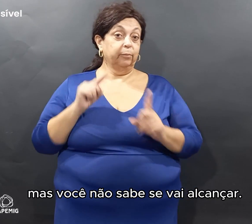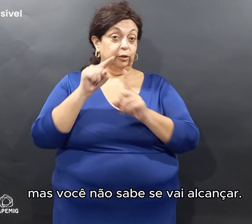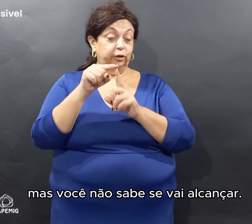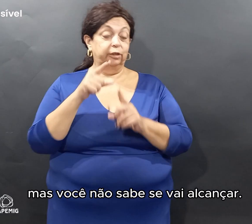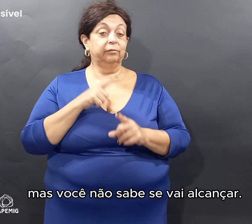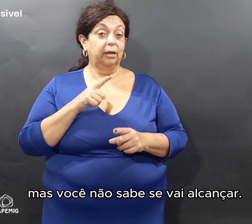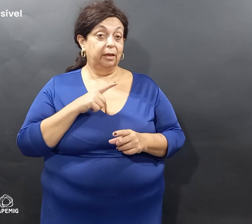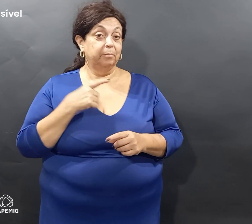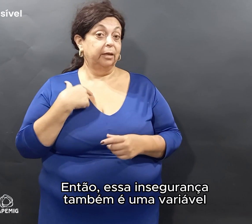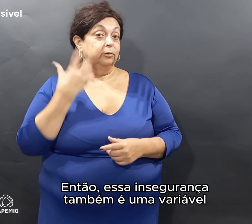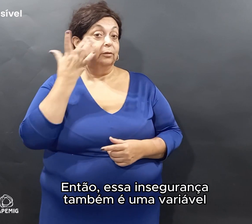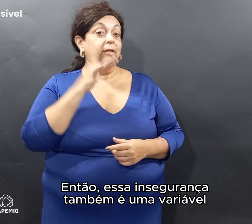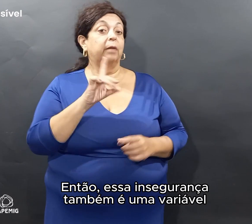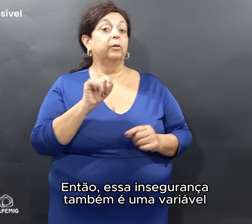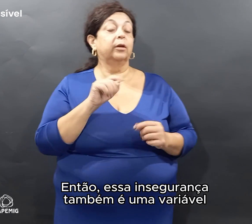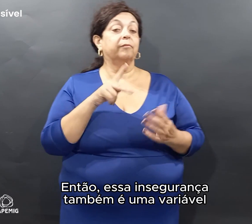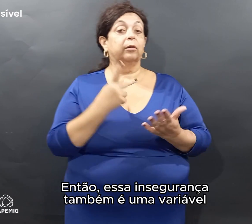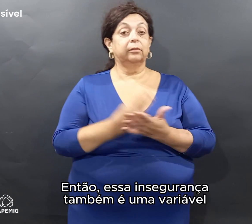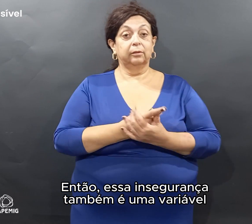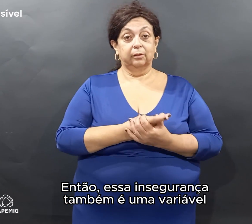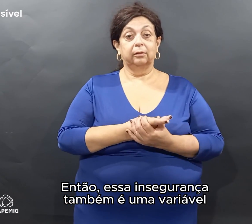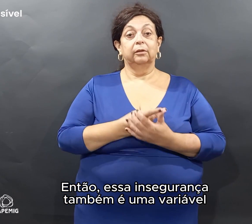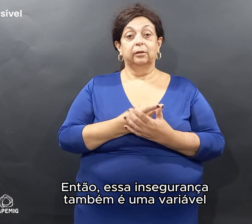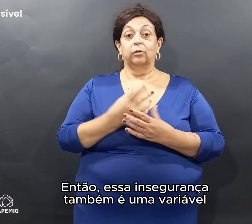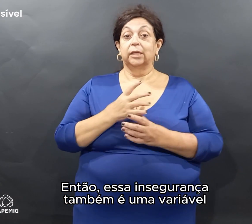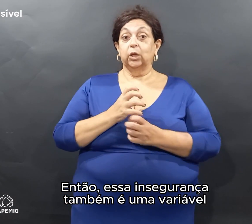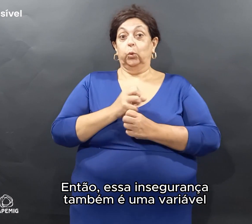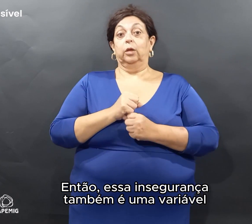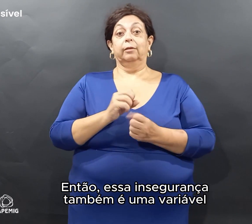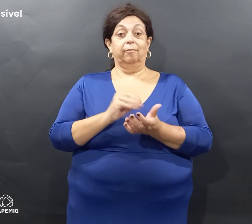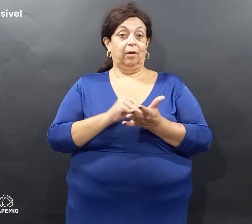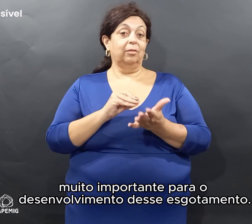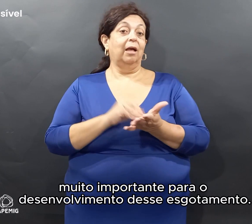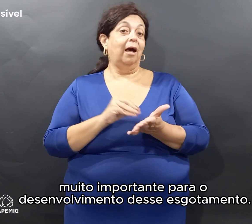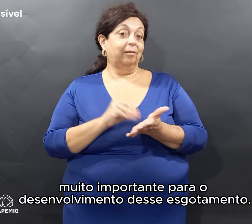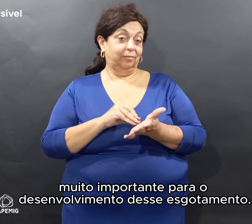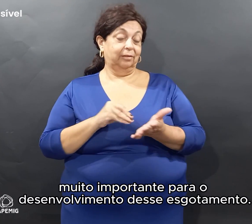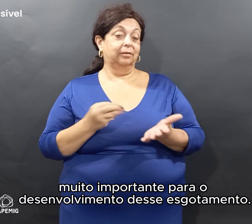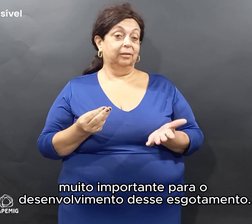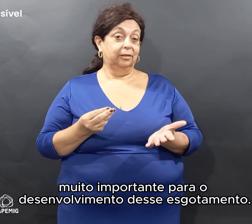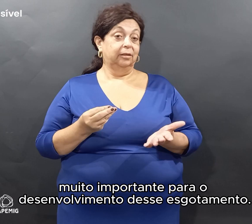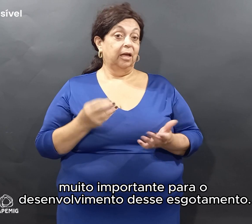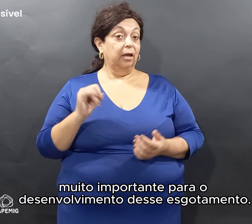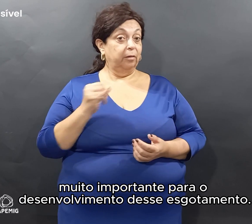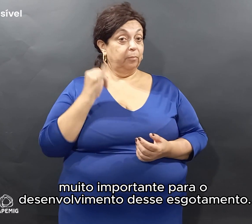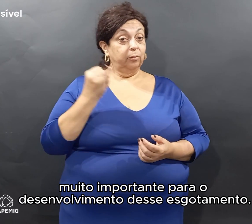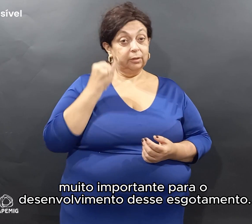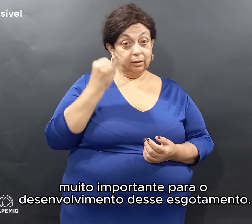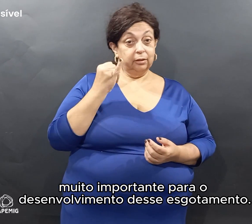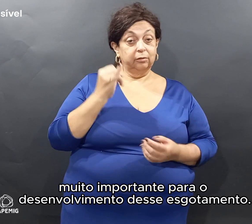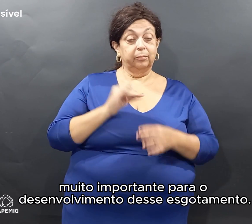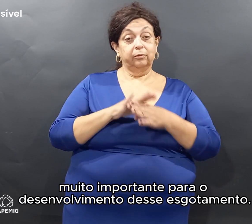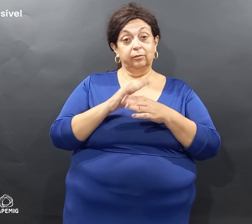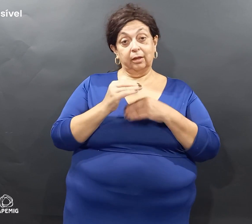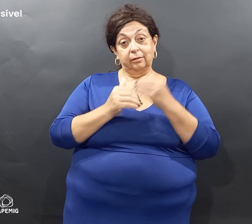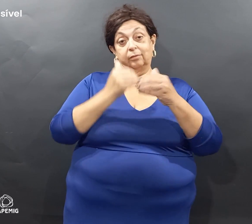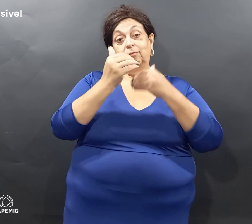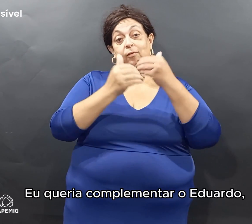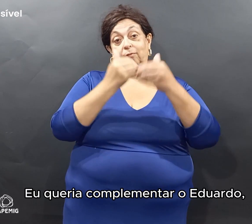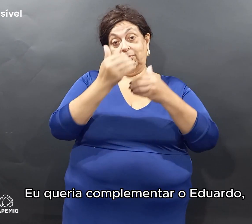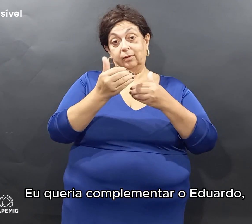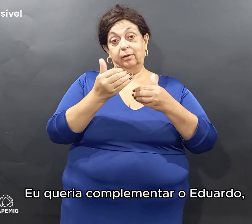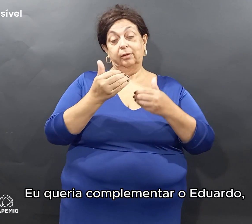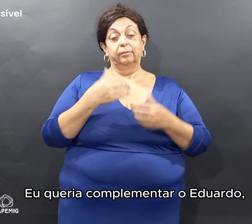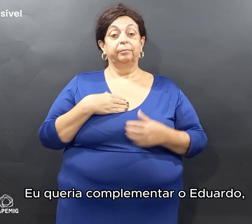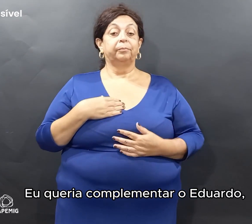você não sabe se vai alcançar. Então, essa insegurança também é uma variável muito importante para o desenvolvimento desse esgotamento.